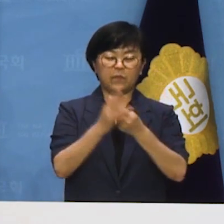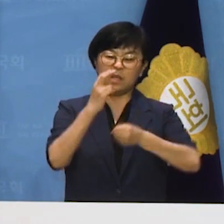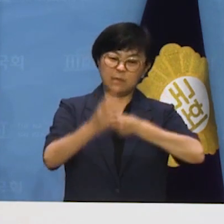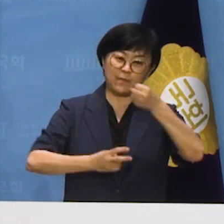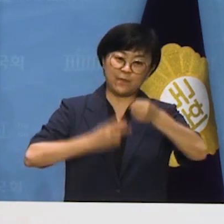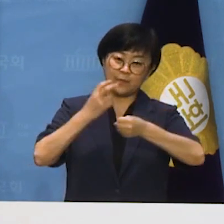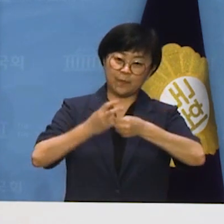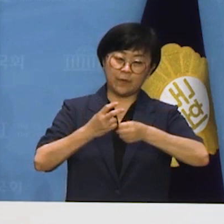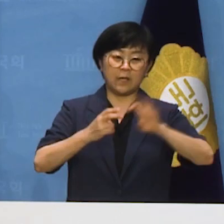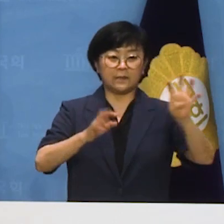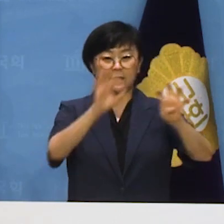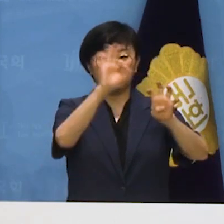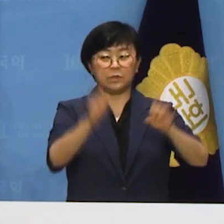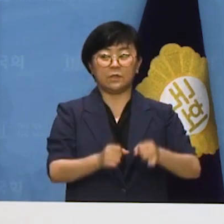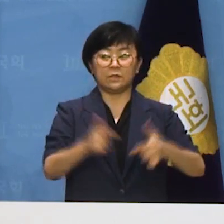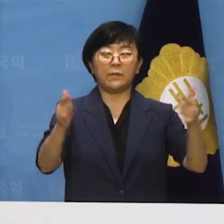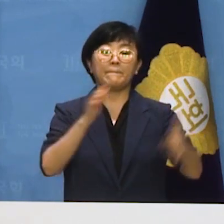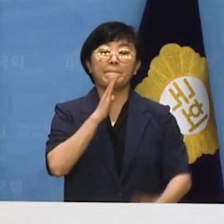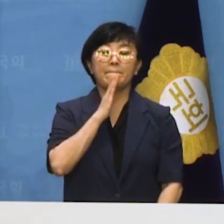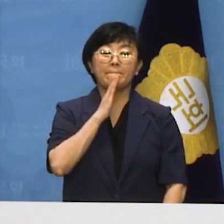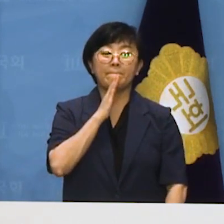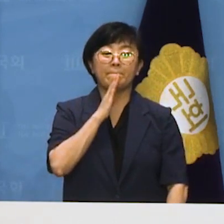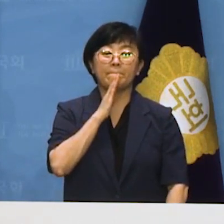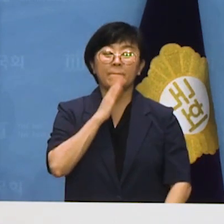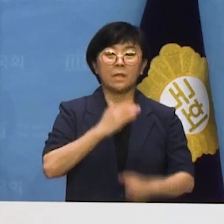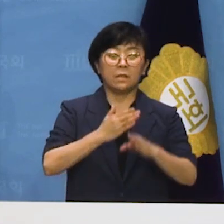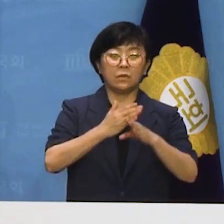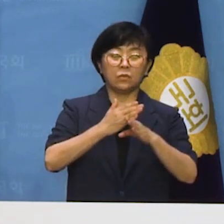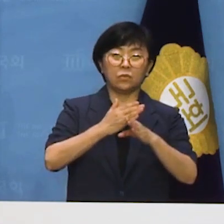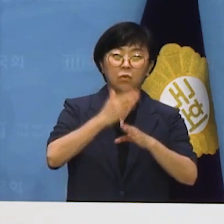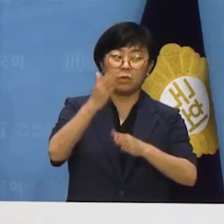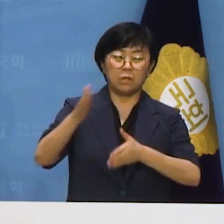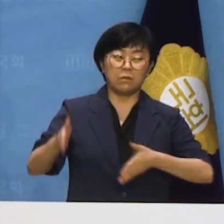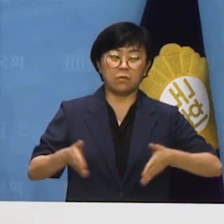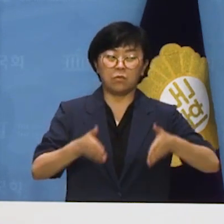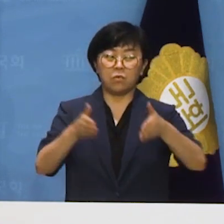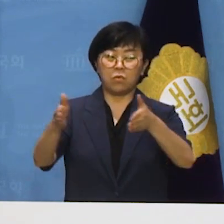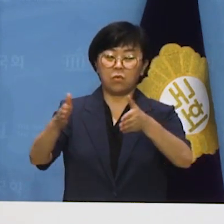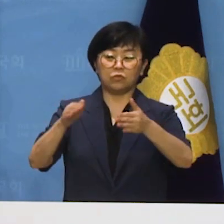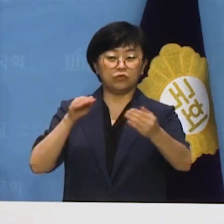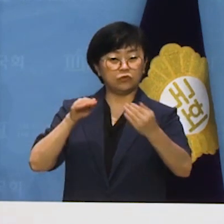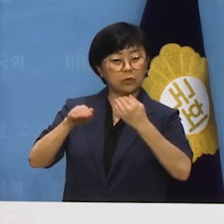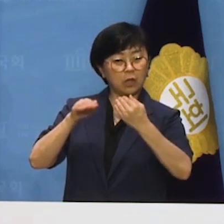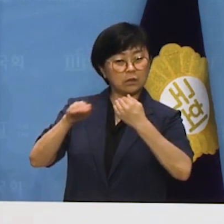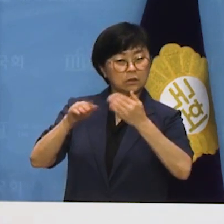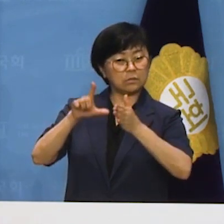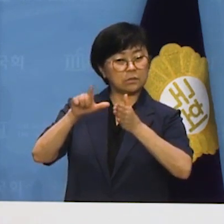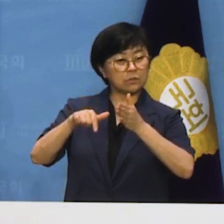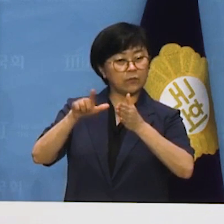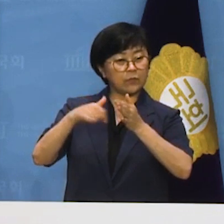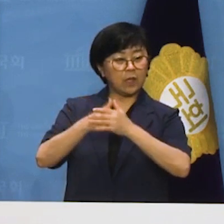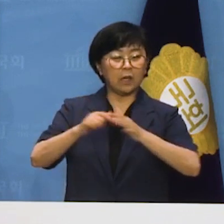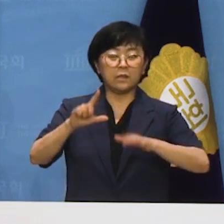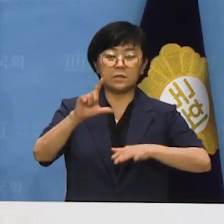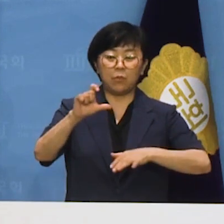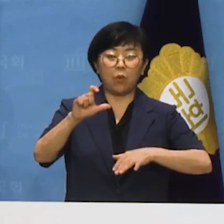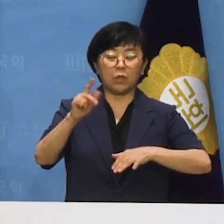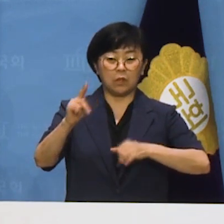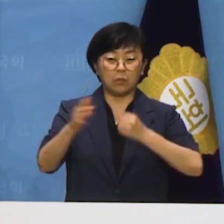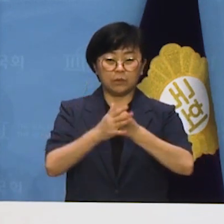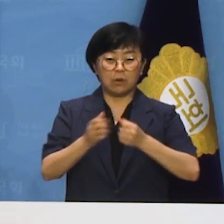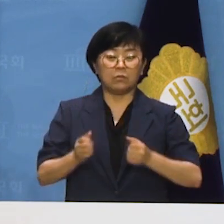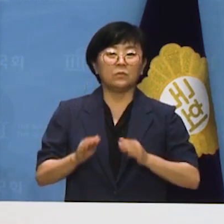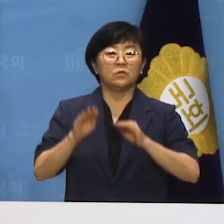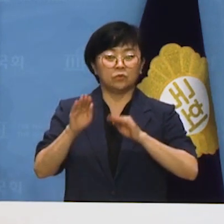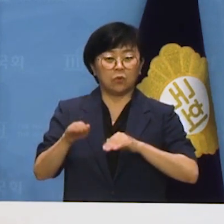20년간 40% 증가했으며 통일로는 출퇴근 시간 통행 속도가 시속 15km도 안되는